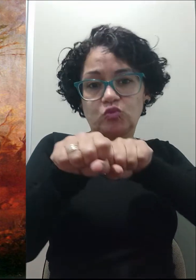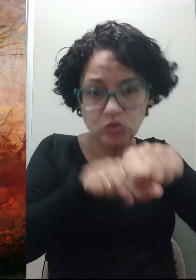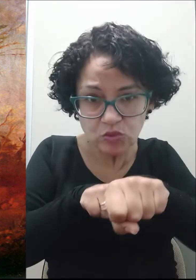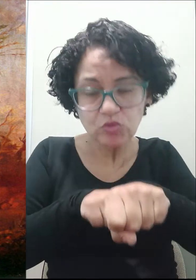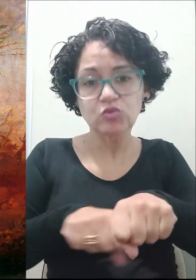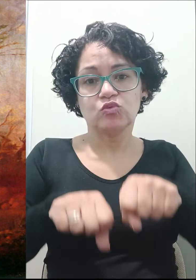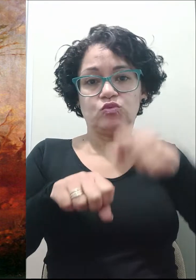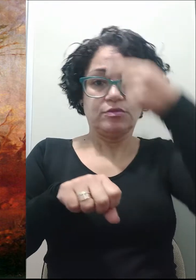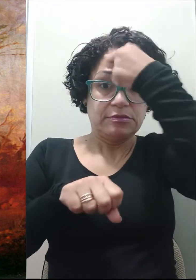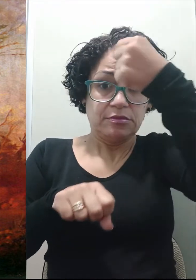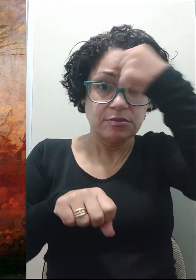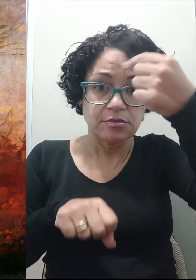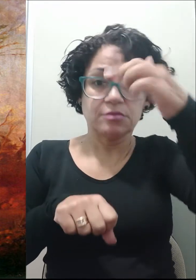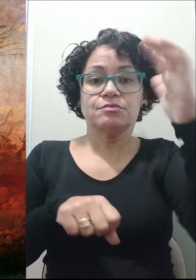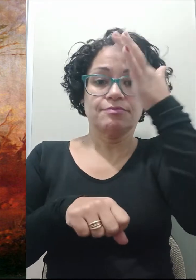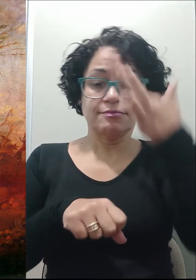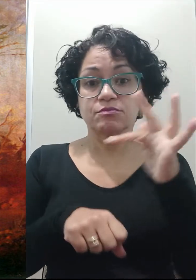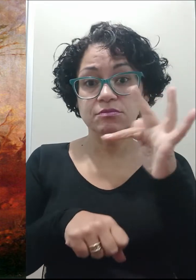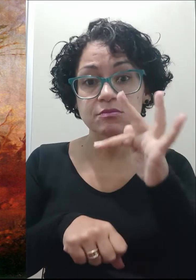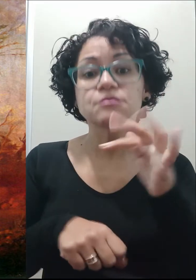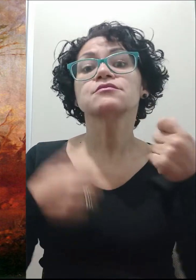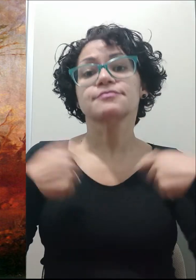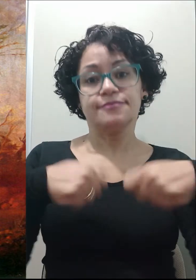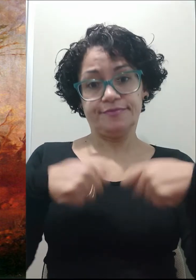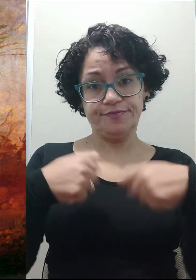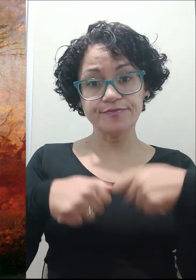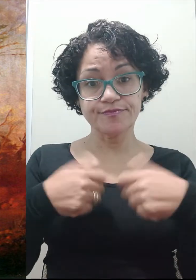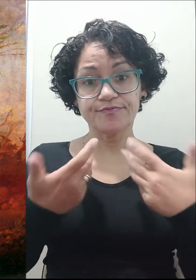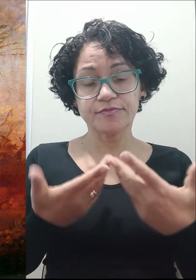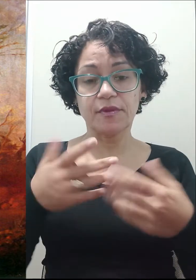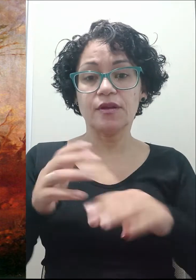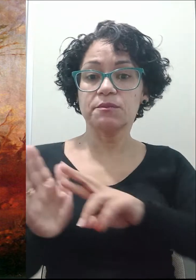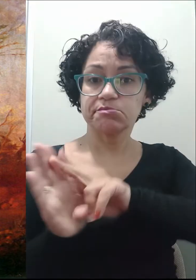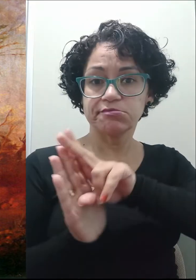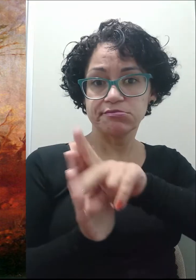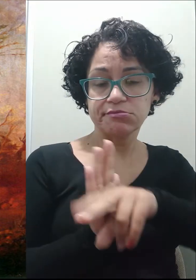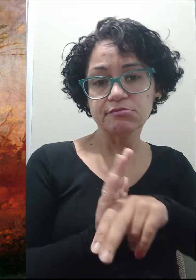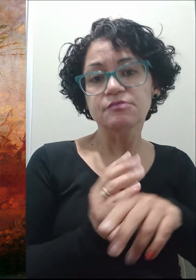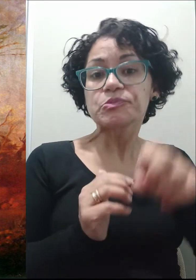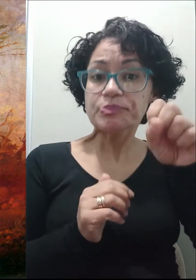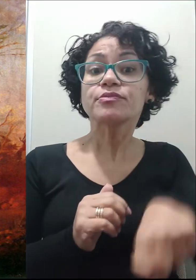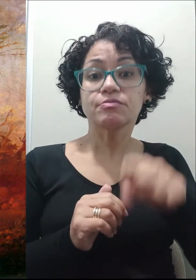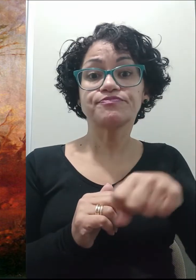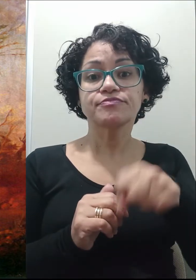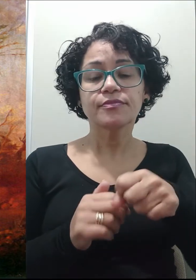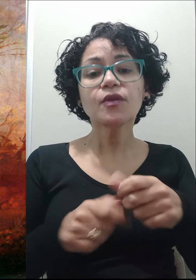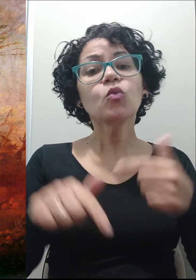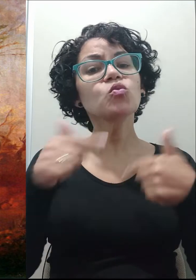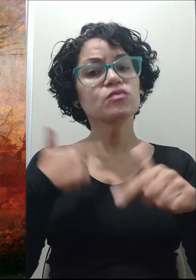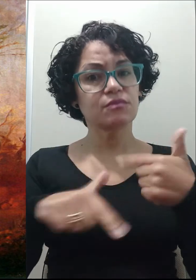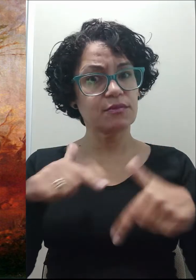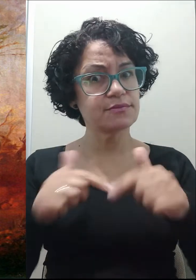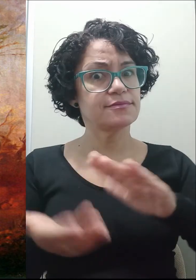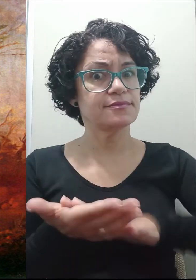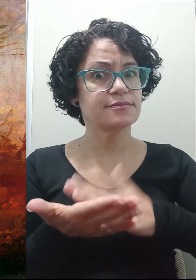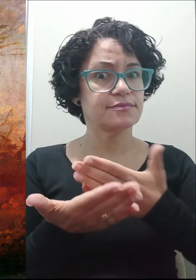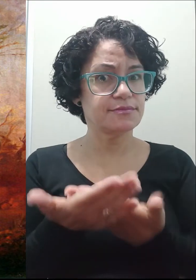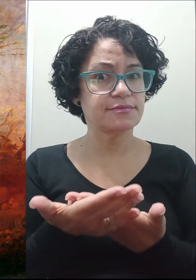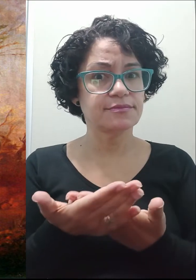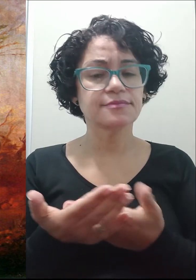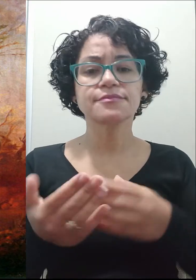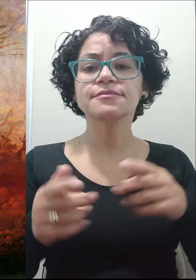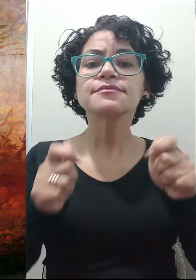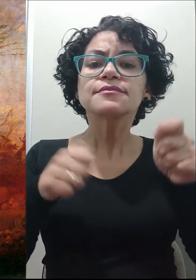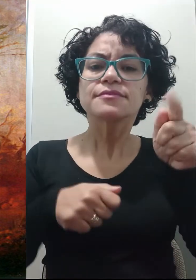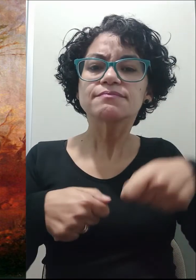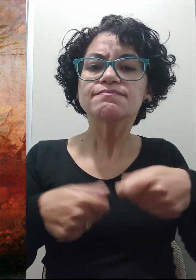para atuarem nesses espaços tão diversos. De fato, a tarefa do intérprete